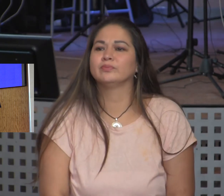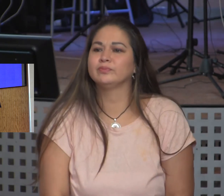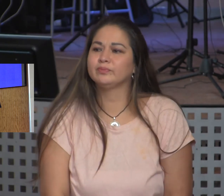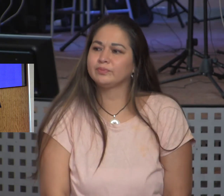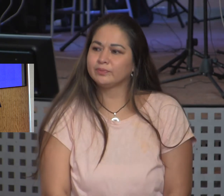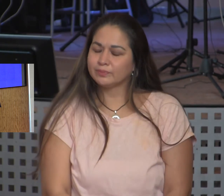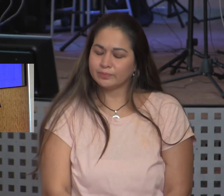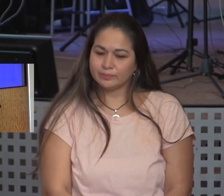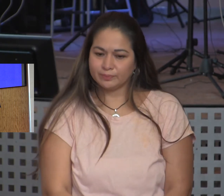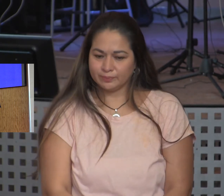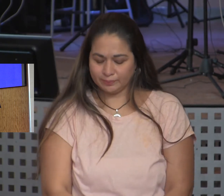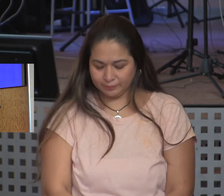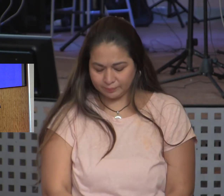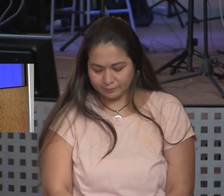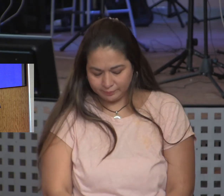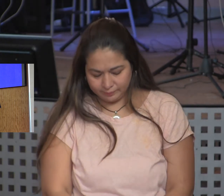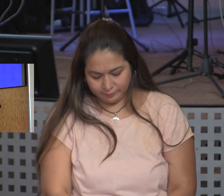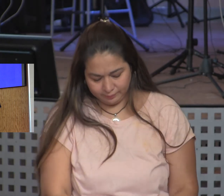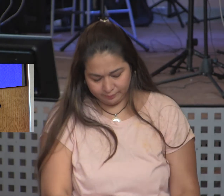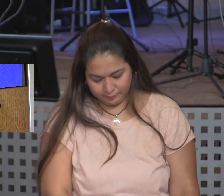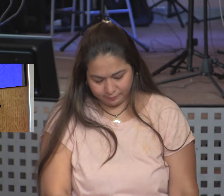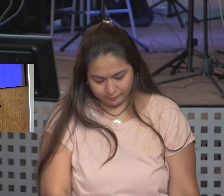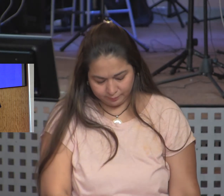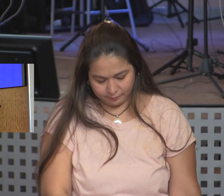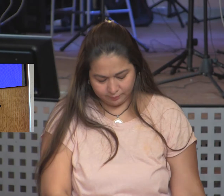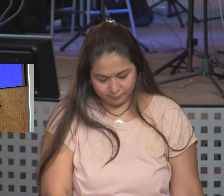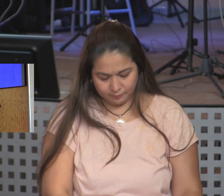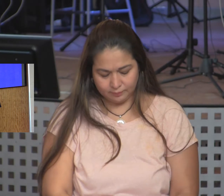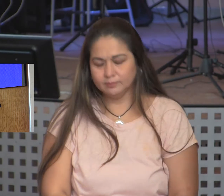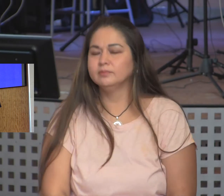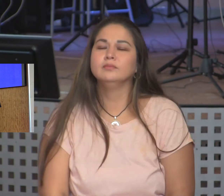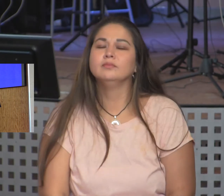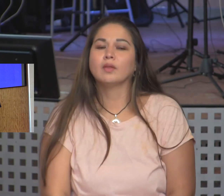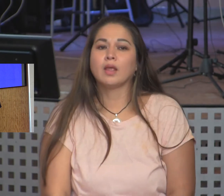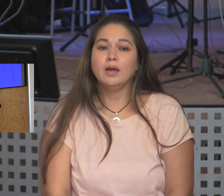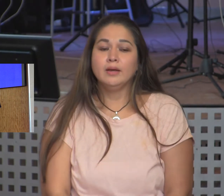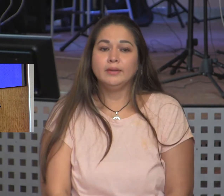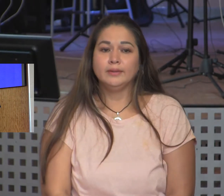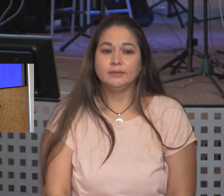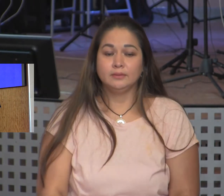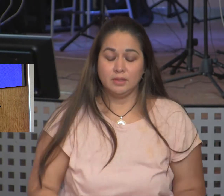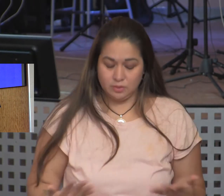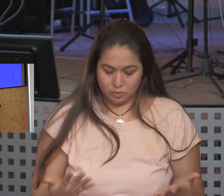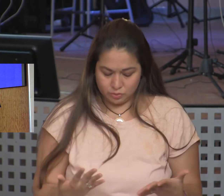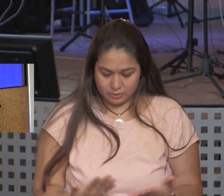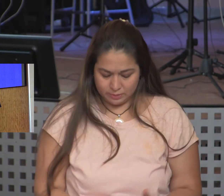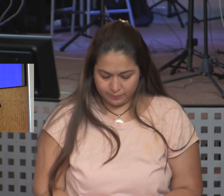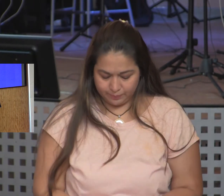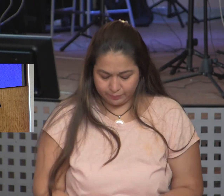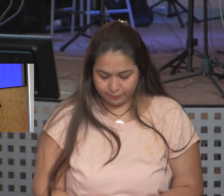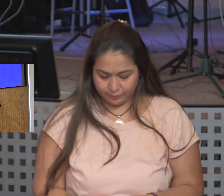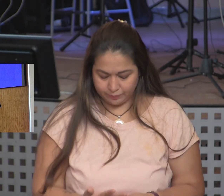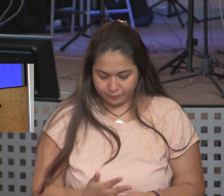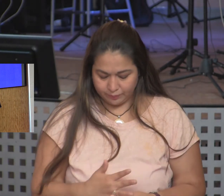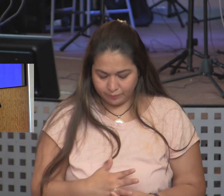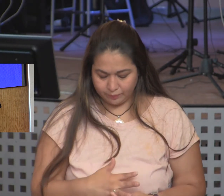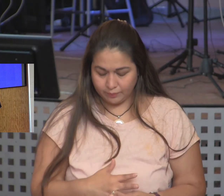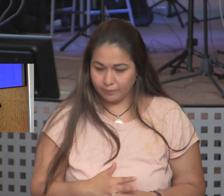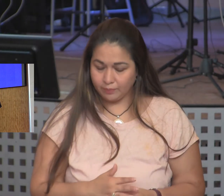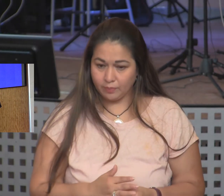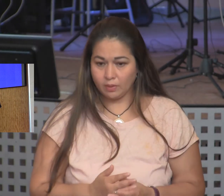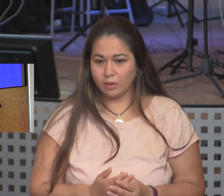que todo eso se está escuchando. No mi mente, pero sí mi corazón. Por ejemplo, te digo alguno de